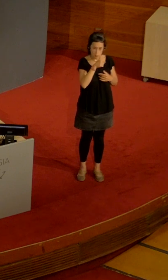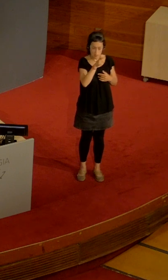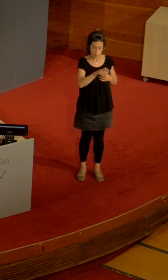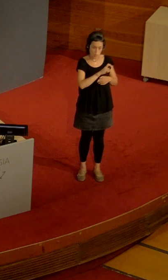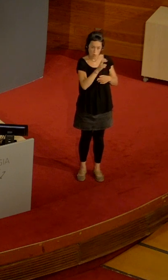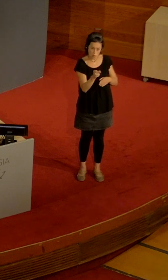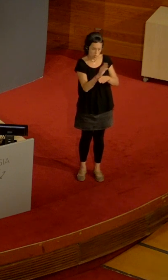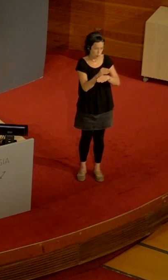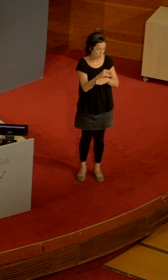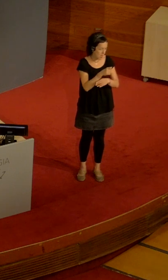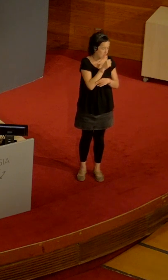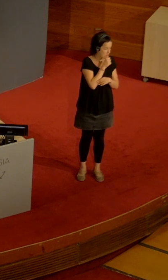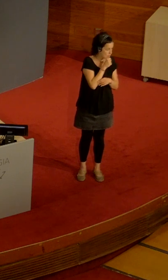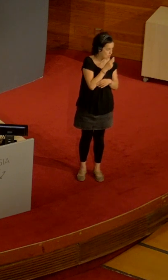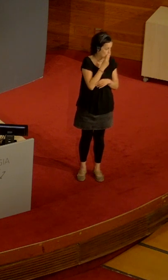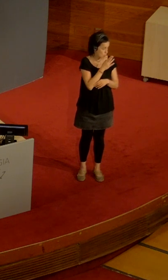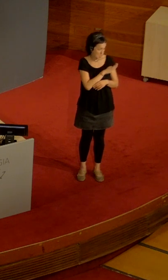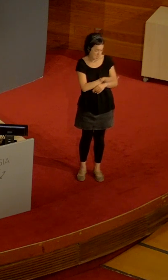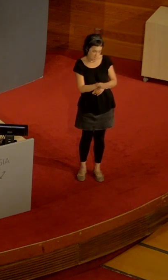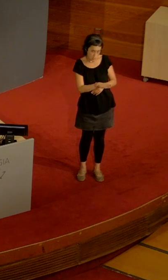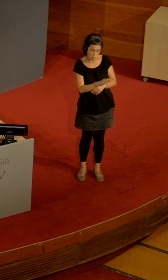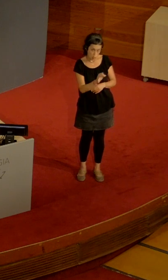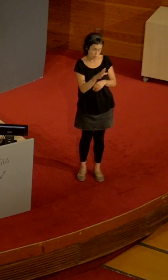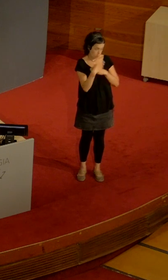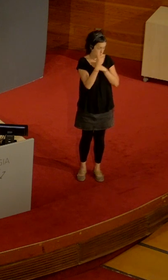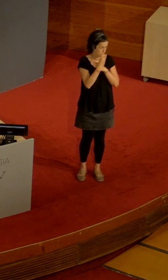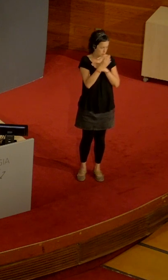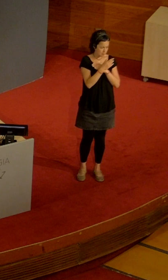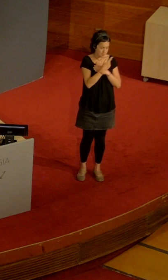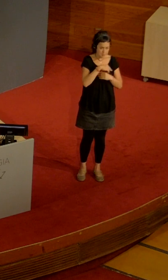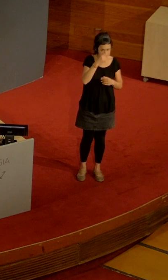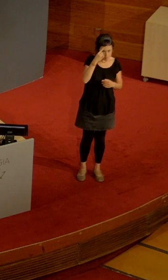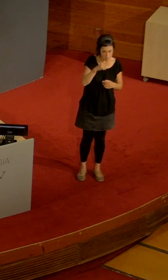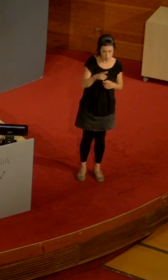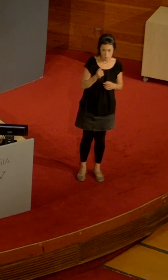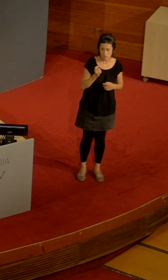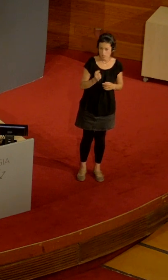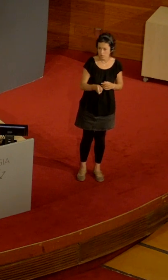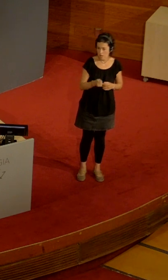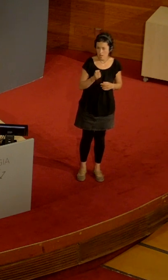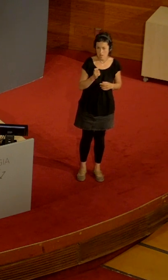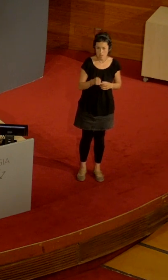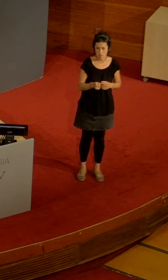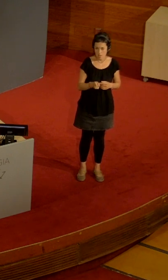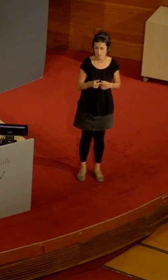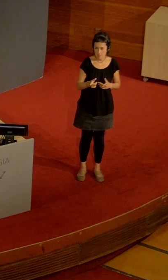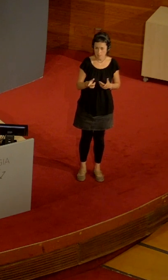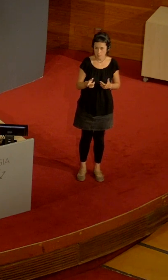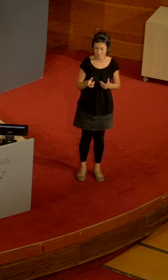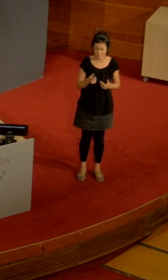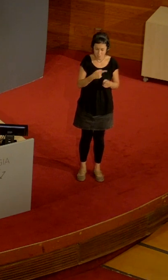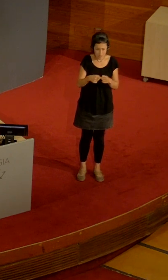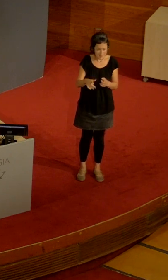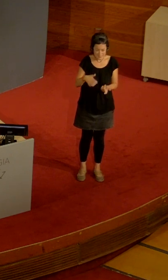abuelos a niños eh quienes cuidan o quienes cuidamos sabemos que la mayoría de las veces tenemos que vivir con lo que nos daña o sea